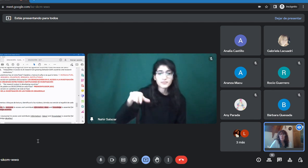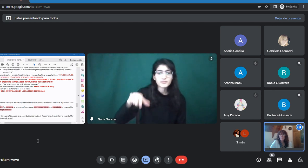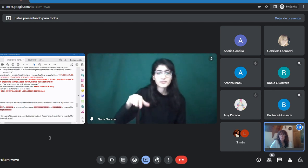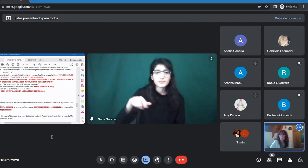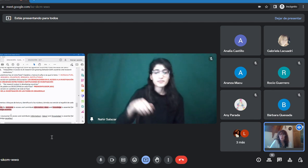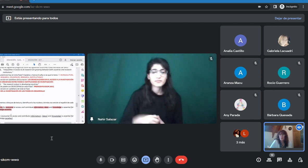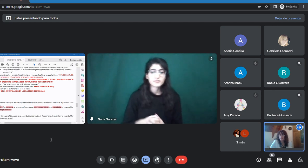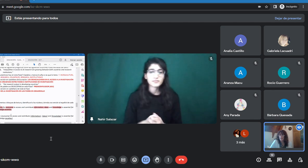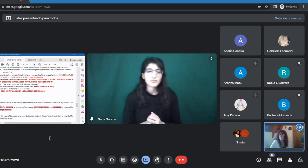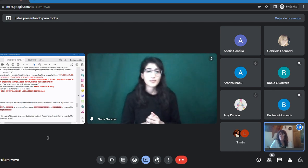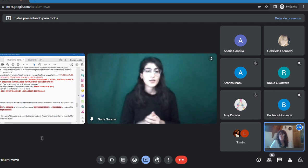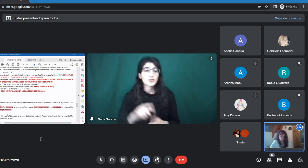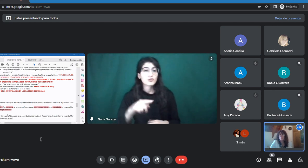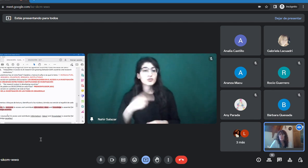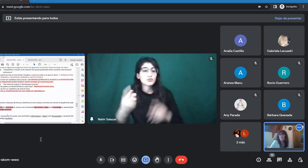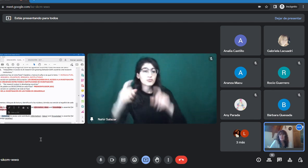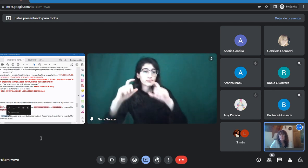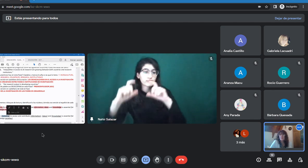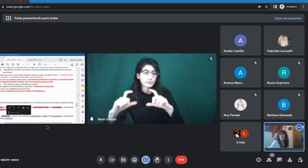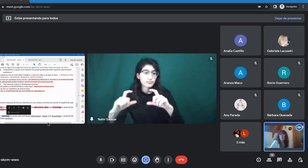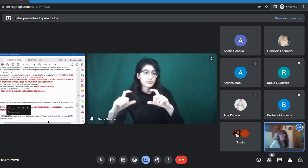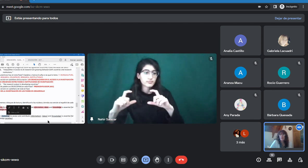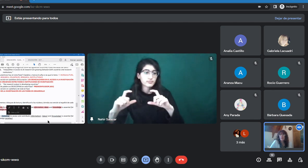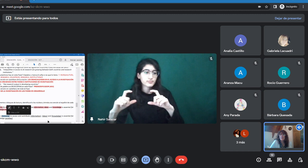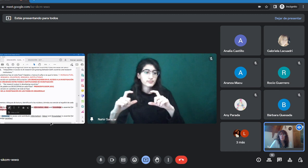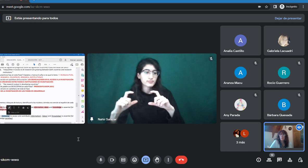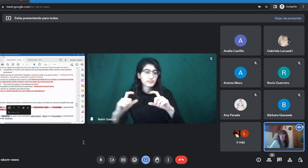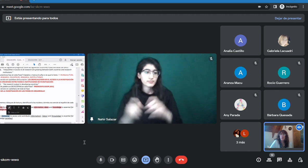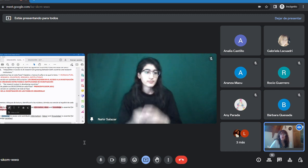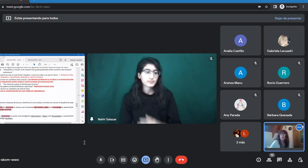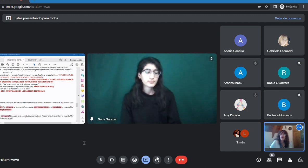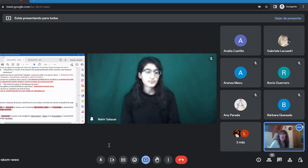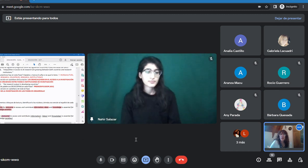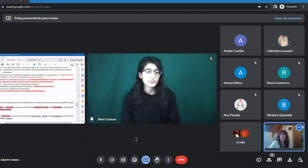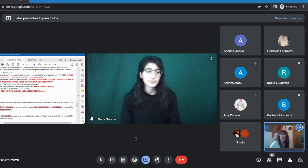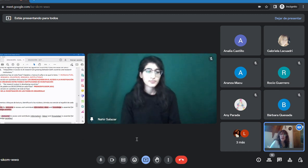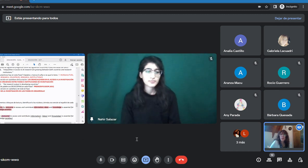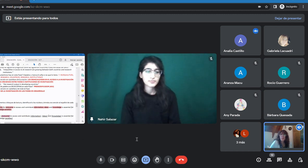Acá me faltó subrayar. Lo voy a pintar así, después me acuerdo.